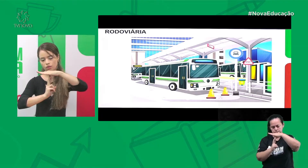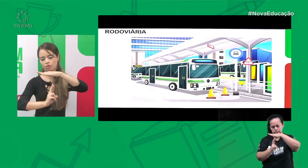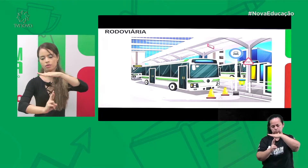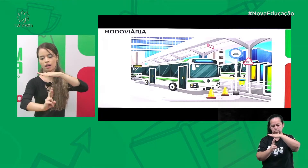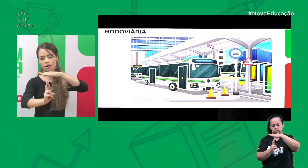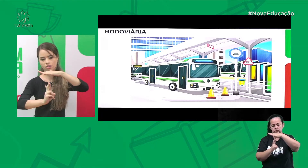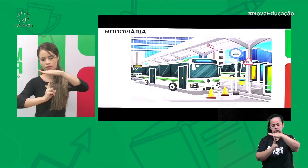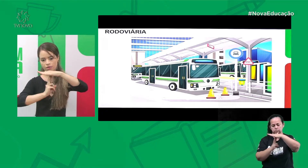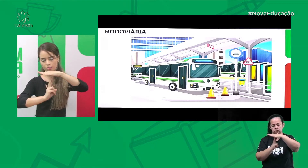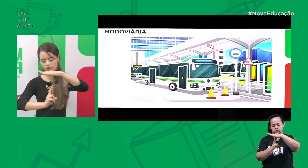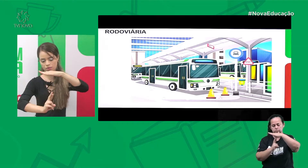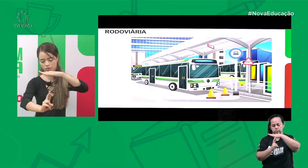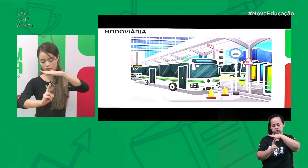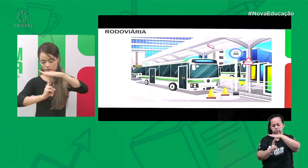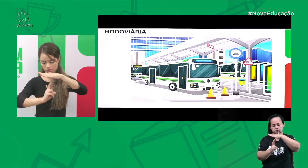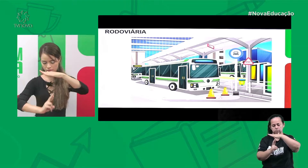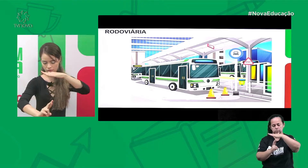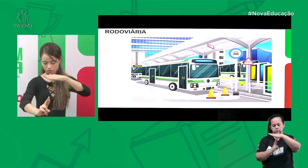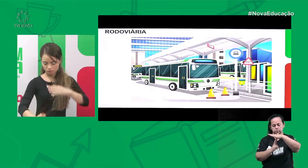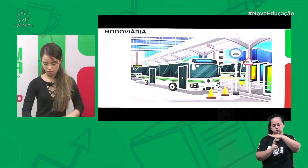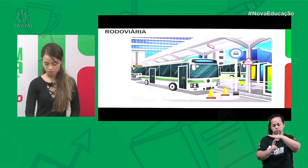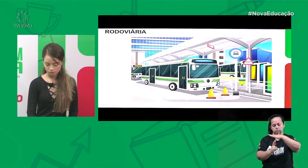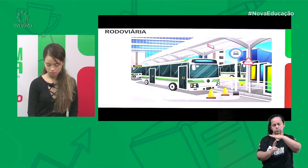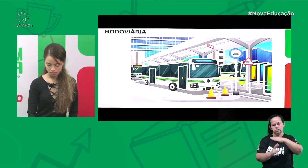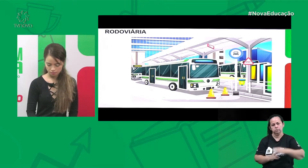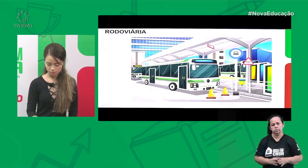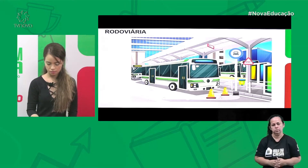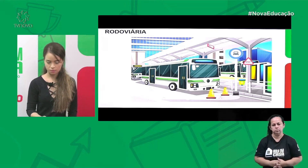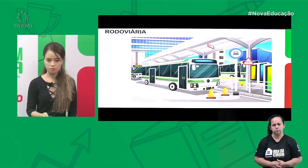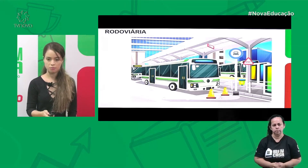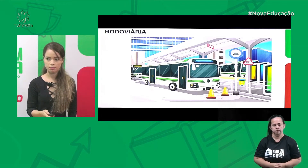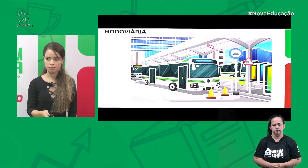E rodoviária a gente vai aproximando.